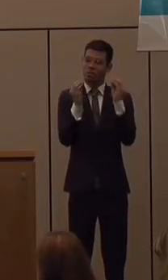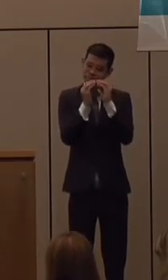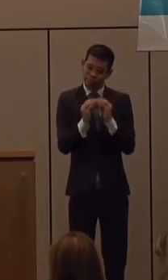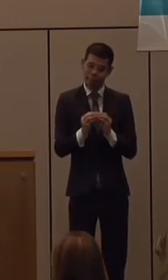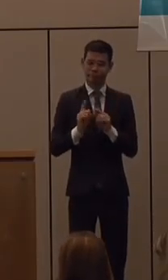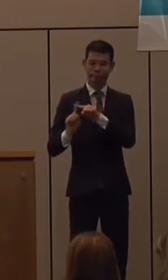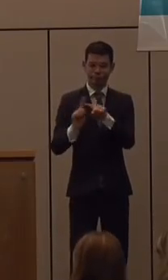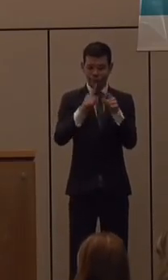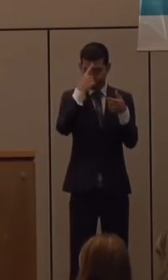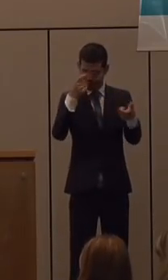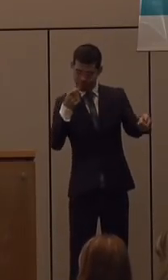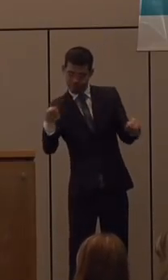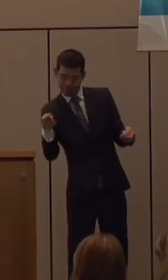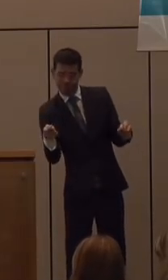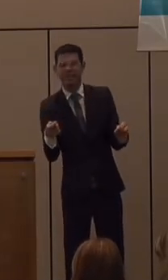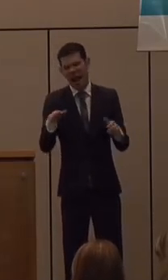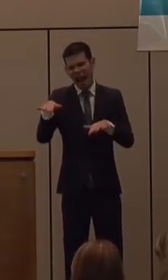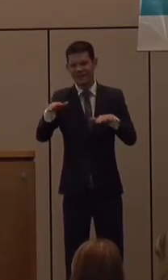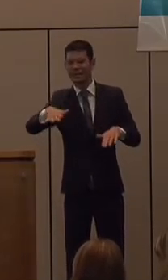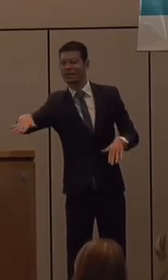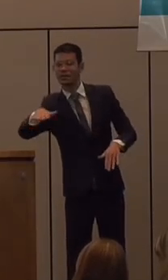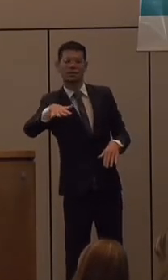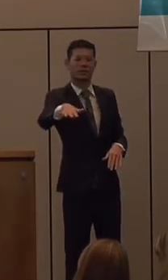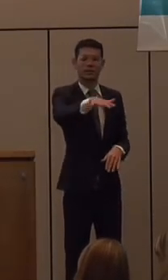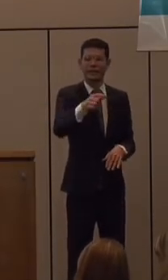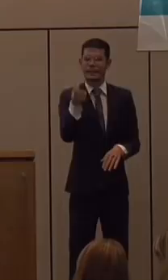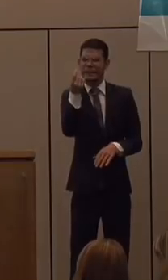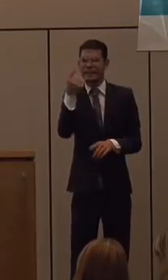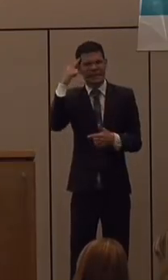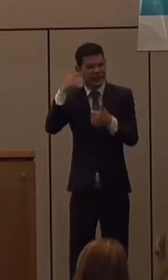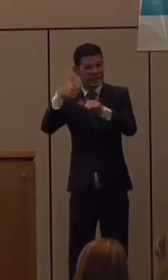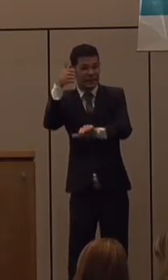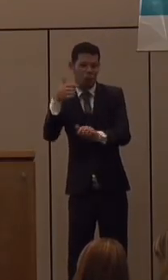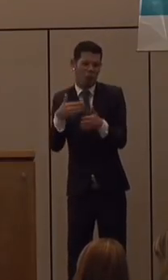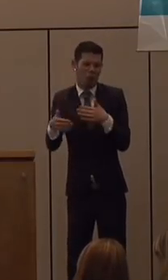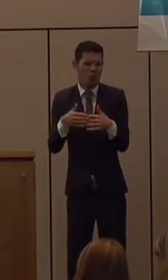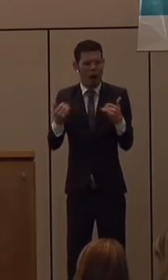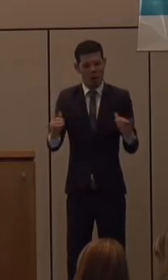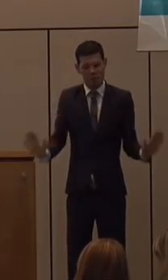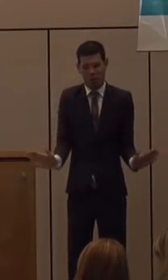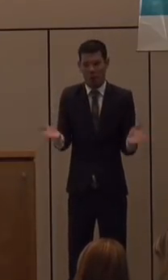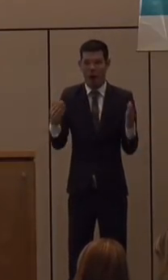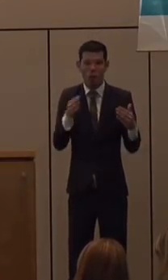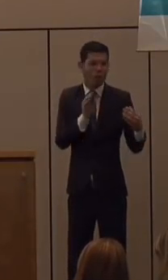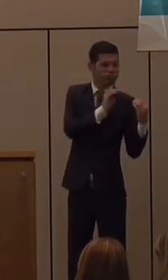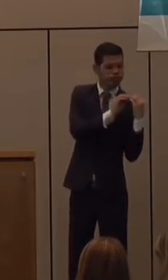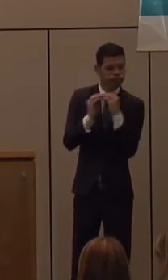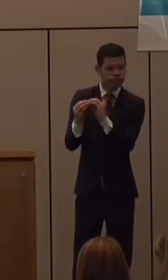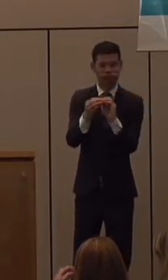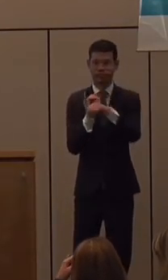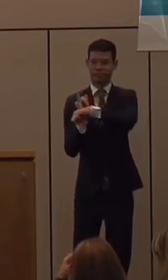ahí hay un riesgo siempre en algunos sectores entonces estamos mejorando esa coordinación institucional bueno contamos los